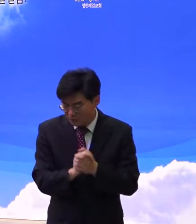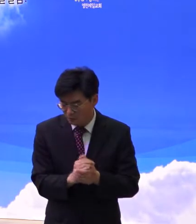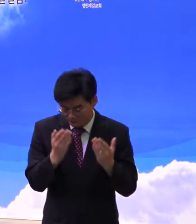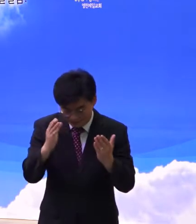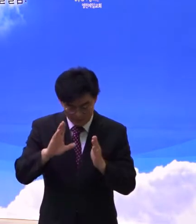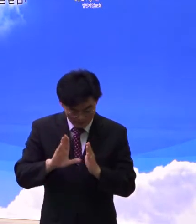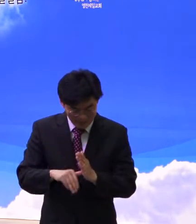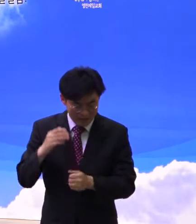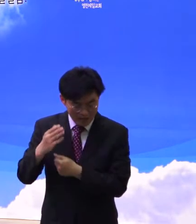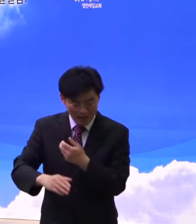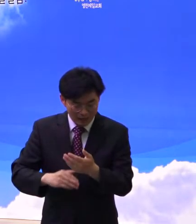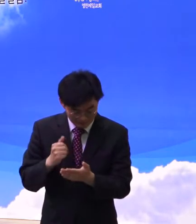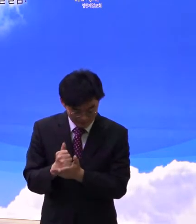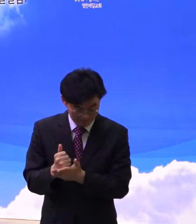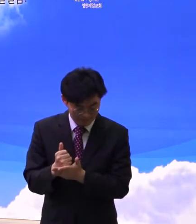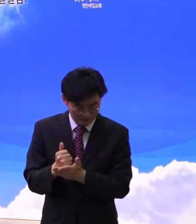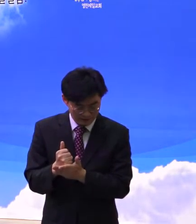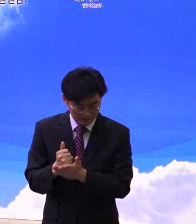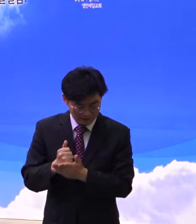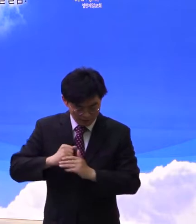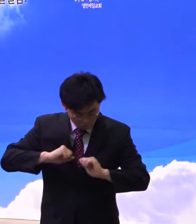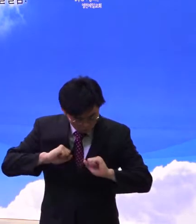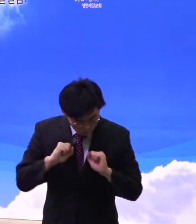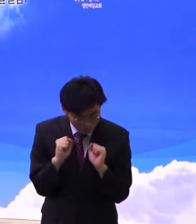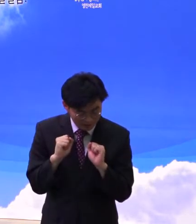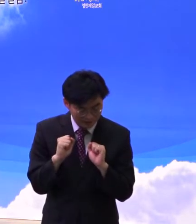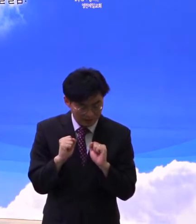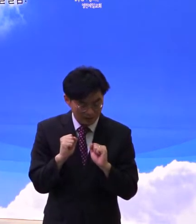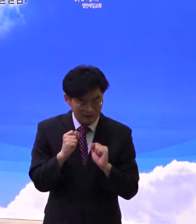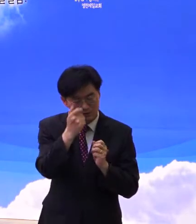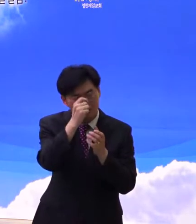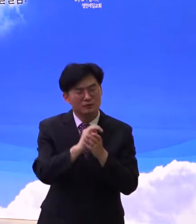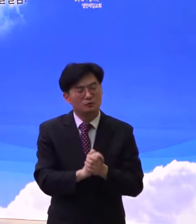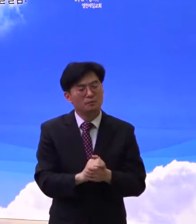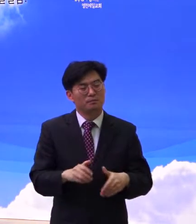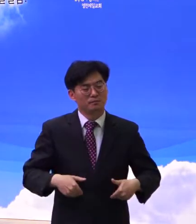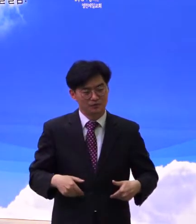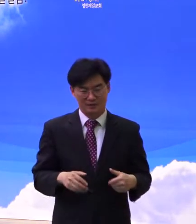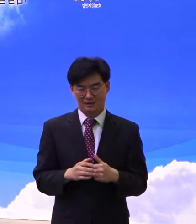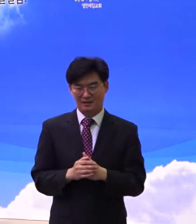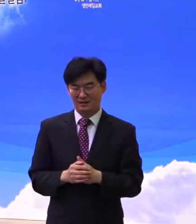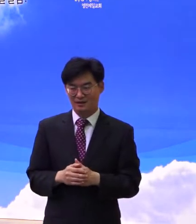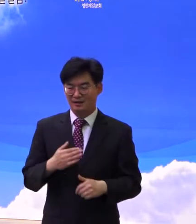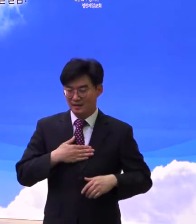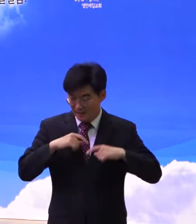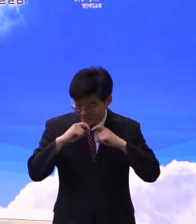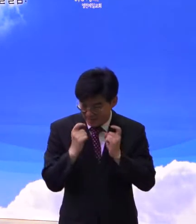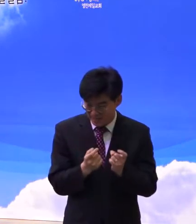생각대로 한다면 그 사람의 기도는 하나님 앞에서 별 의미가 없게 되는 것입니다.